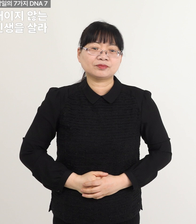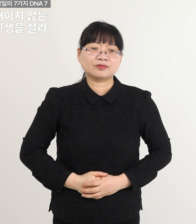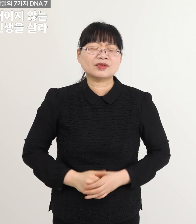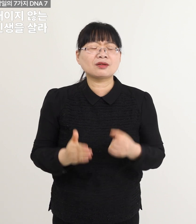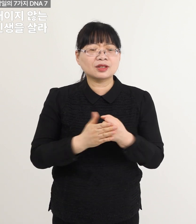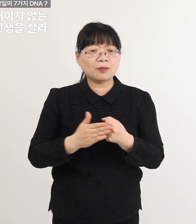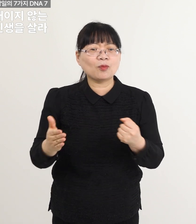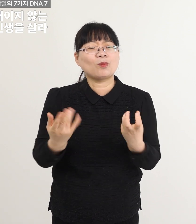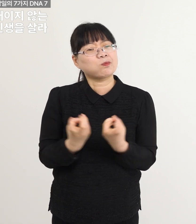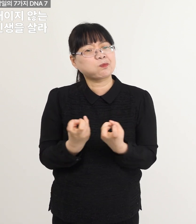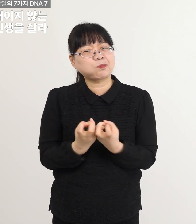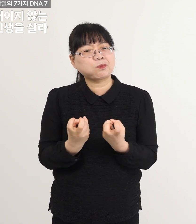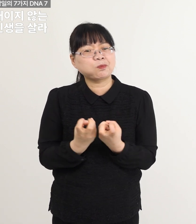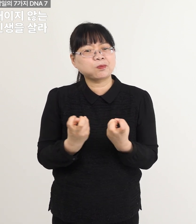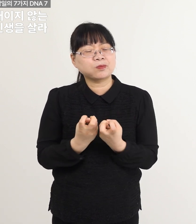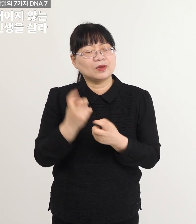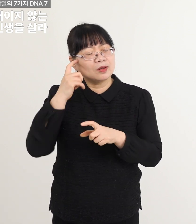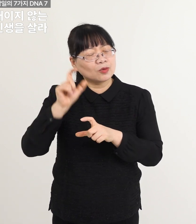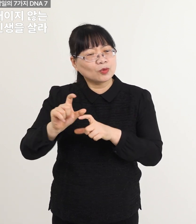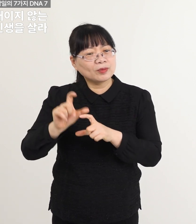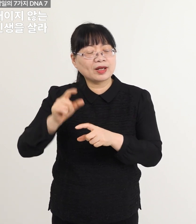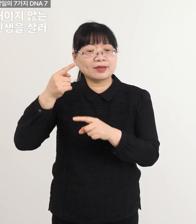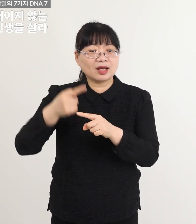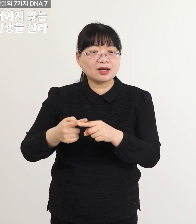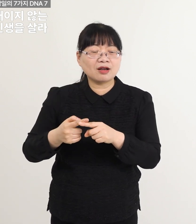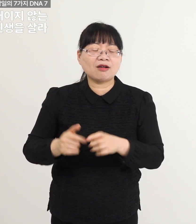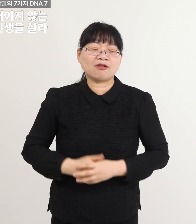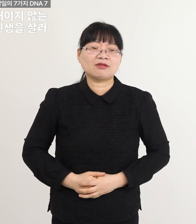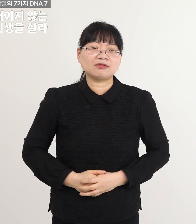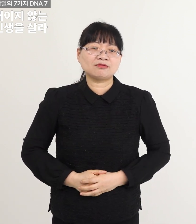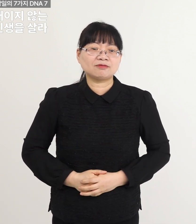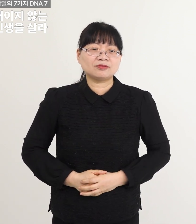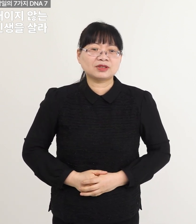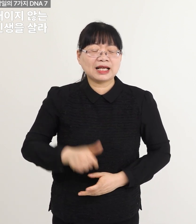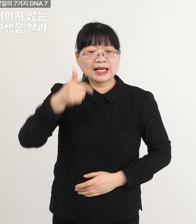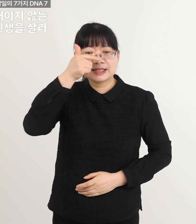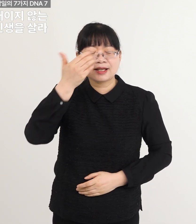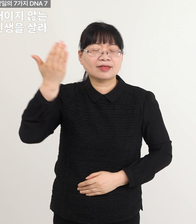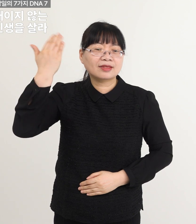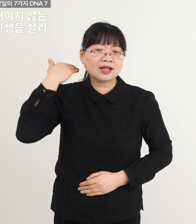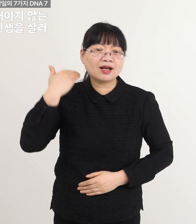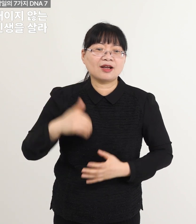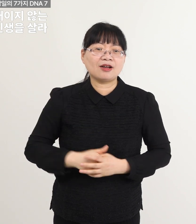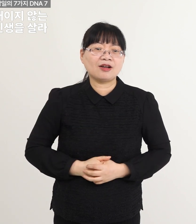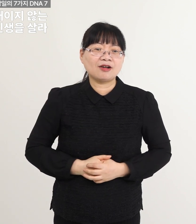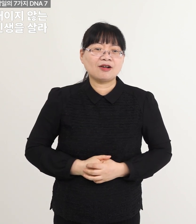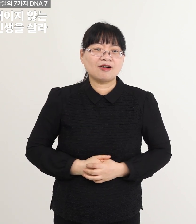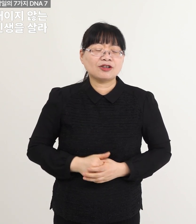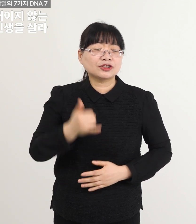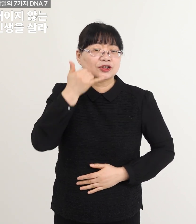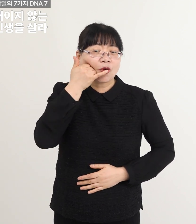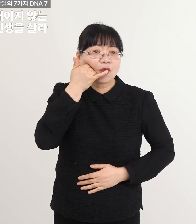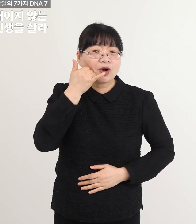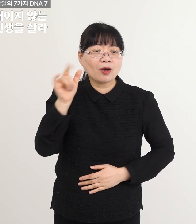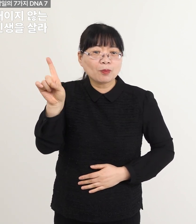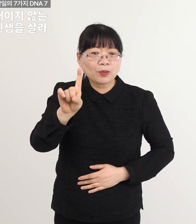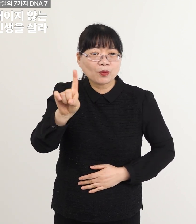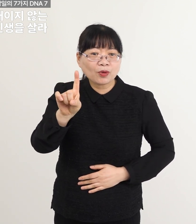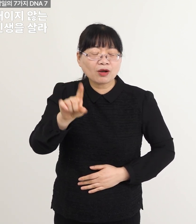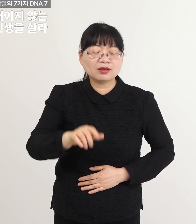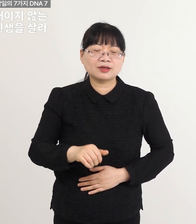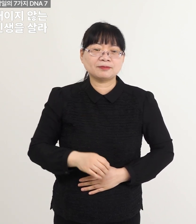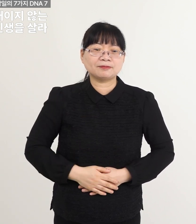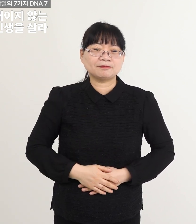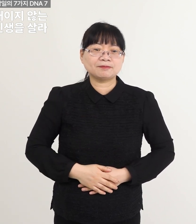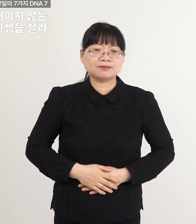그래서 어떡하나 하다가 누워서 옛날에는 그 전화기가 전부 이렇게